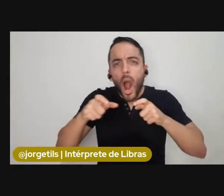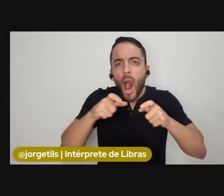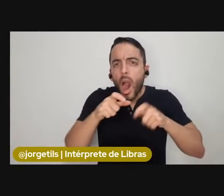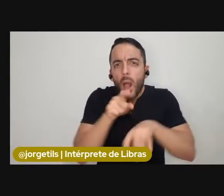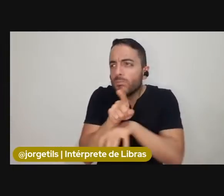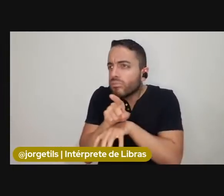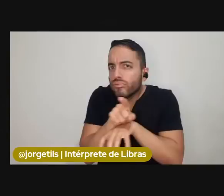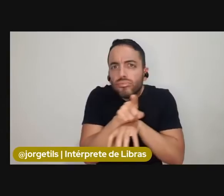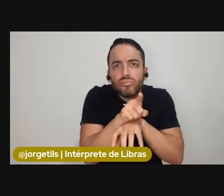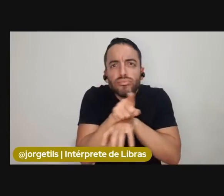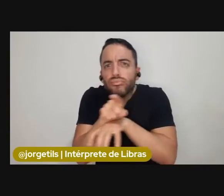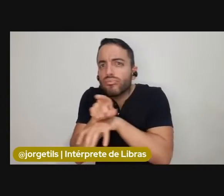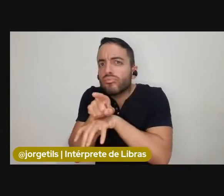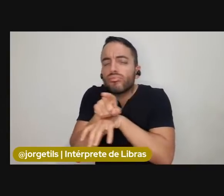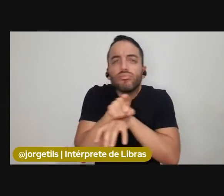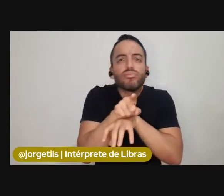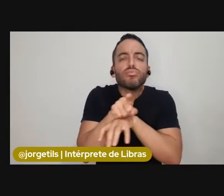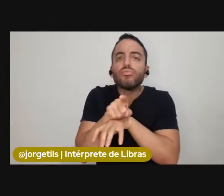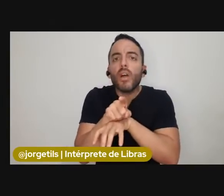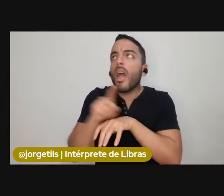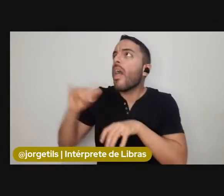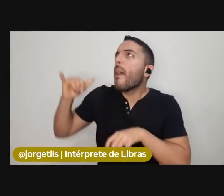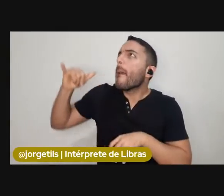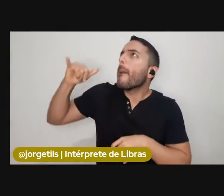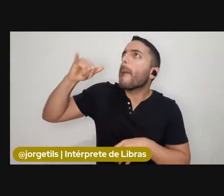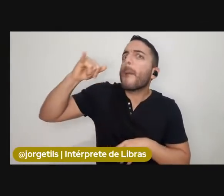dos aviões,